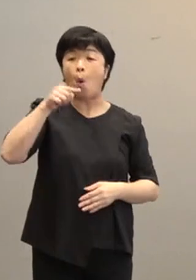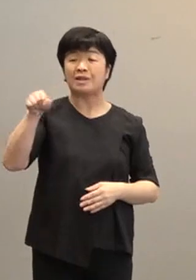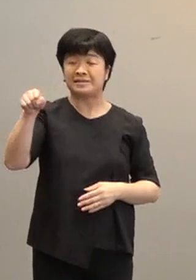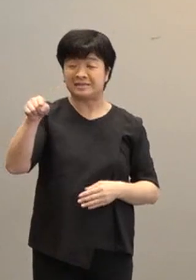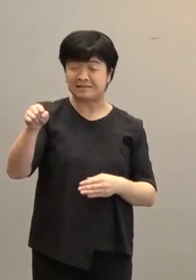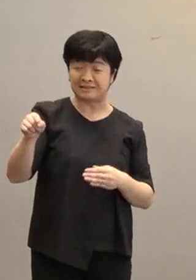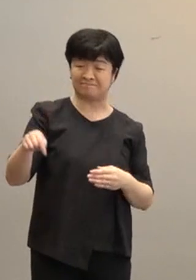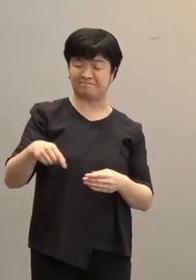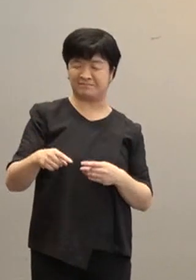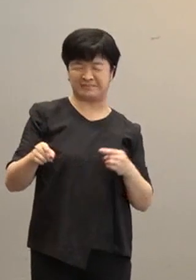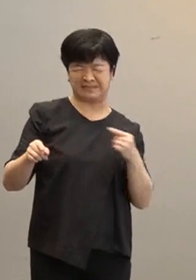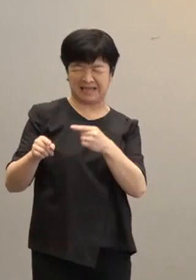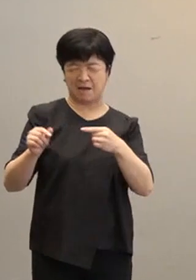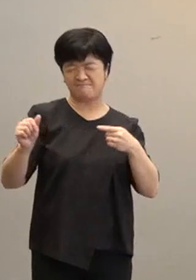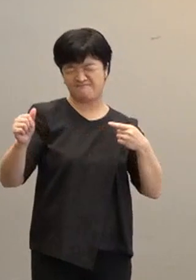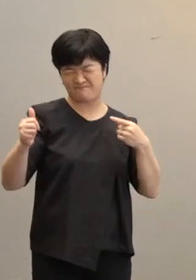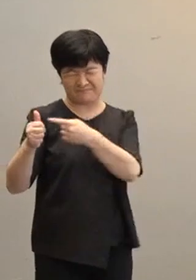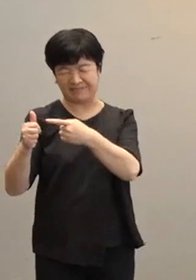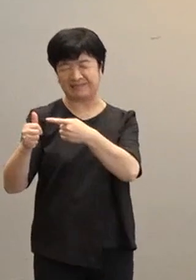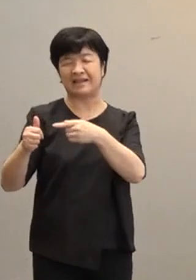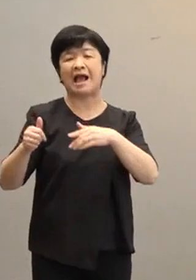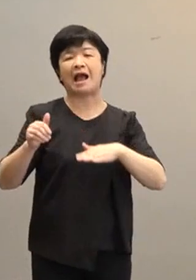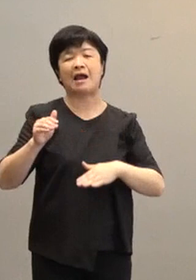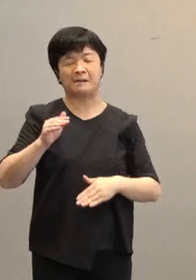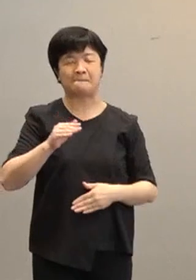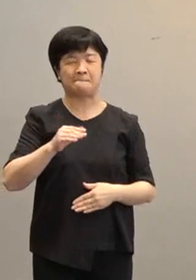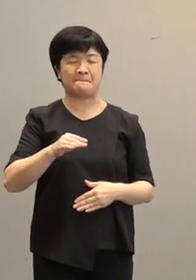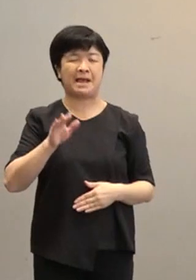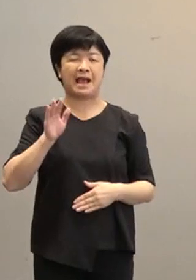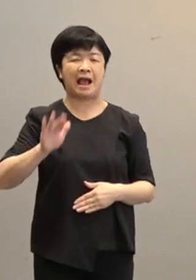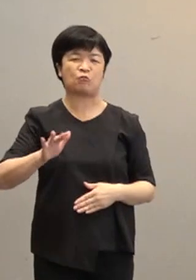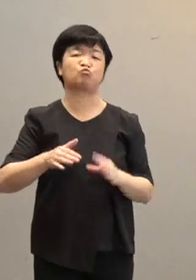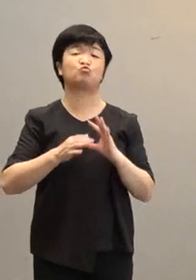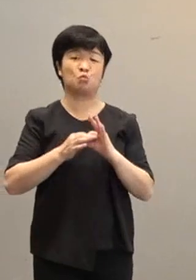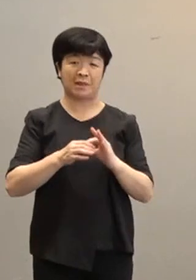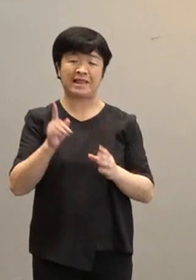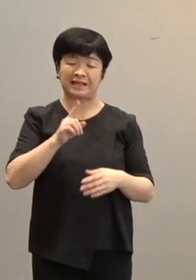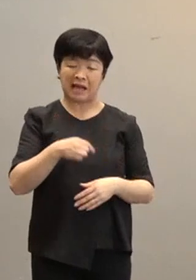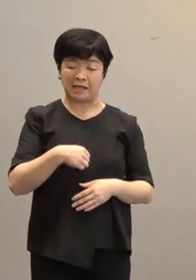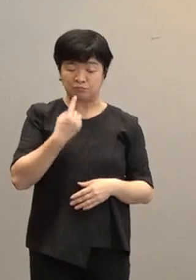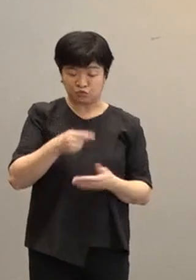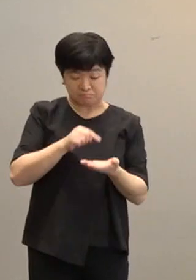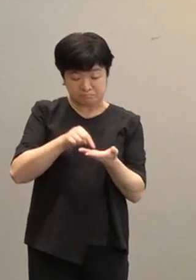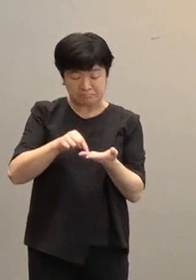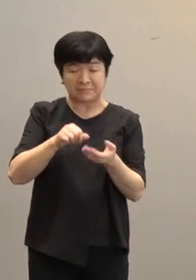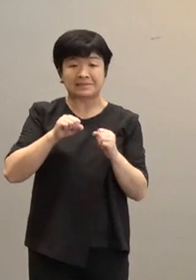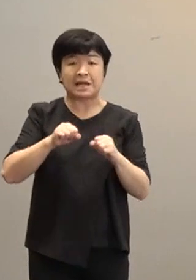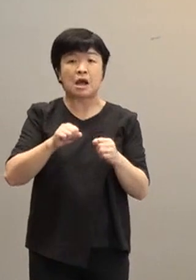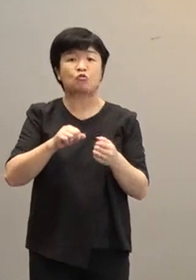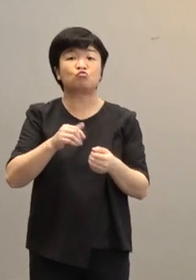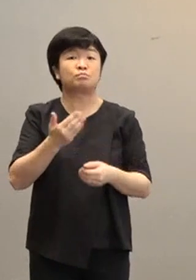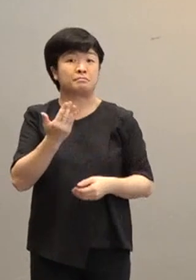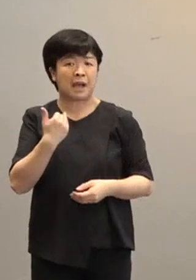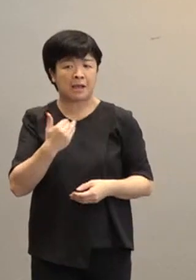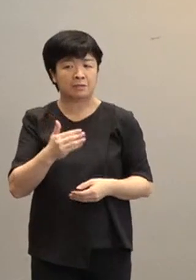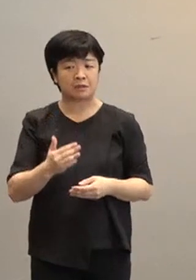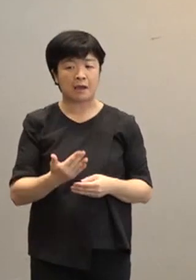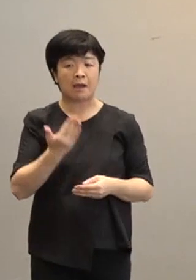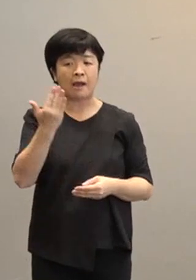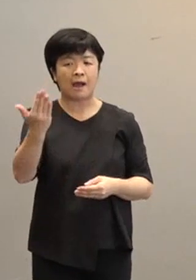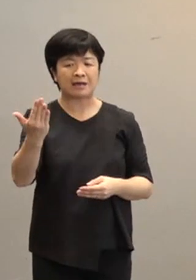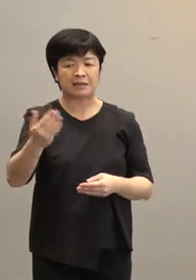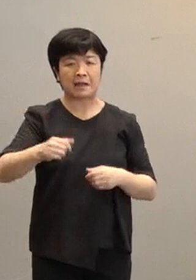代になっておりますので、何かをつぶやくときにはですね、その先にしっかりとした生身の人が存在するということ